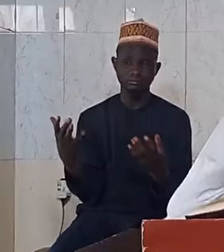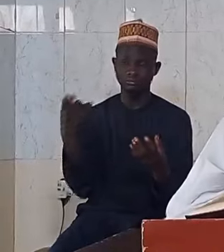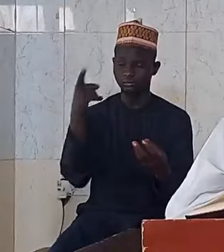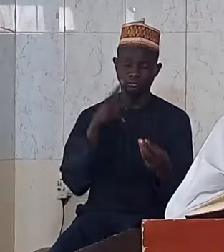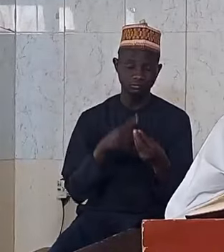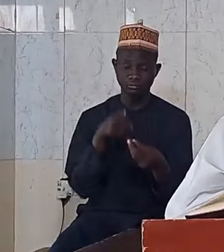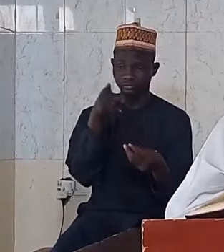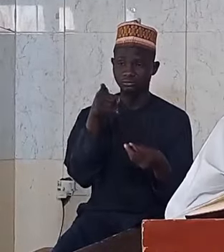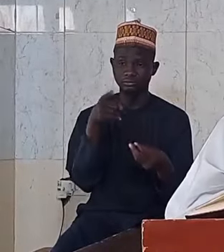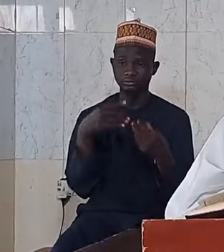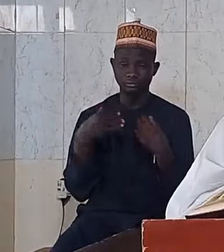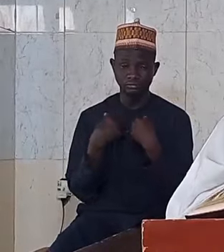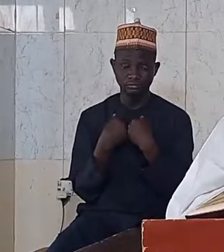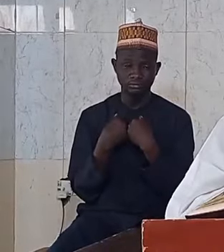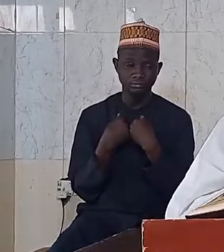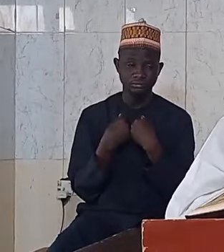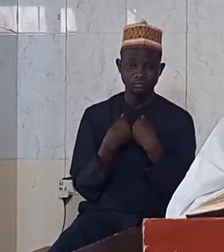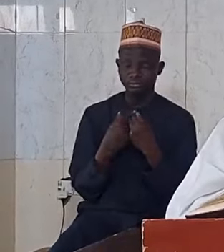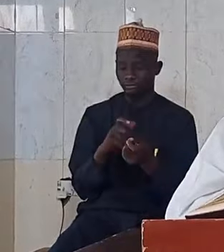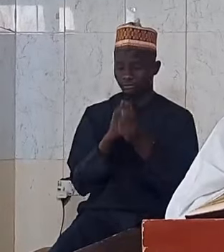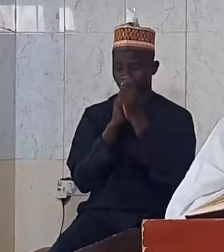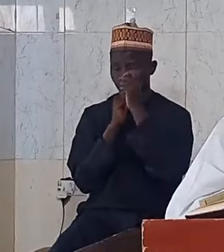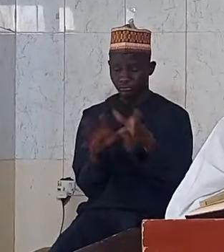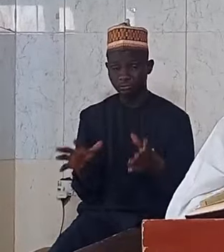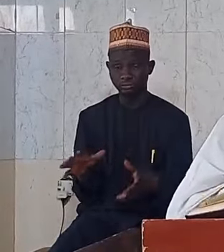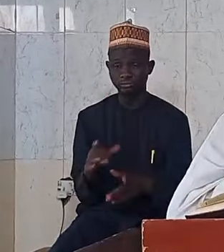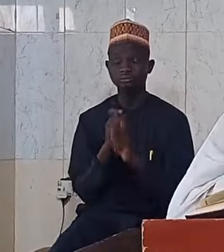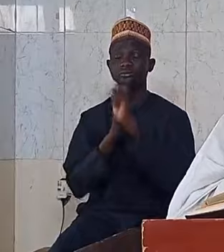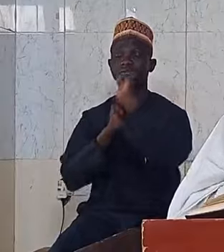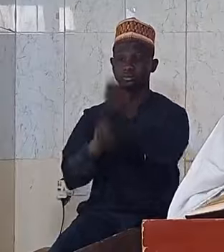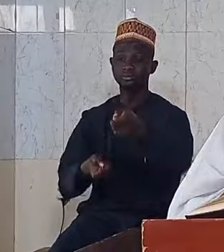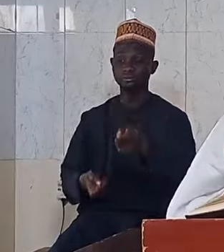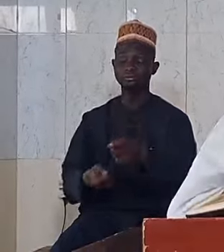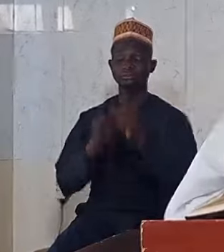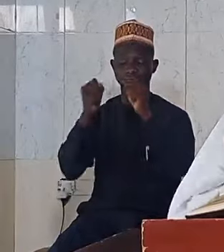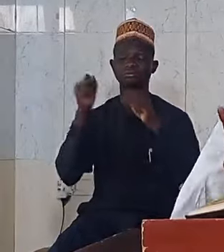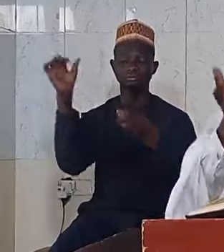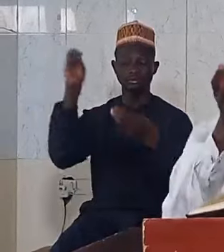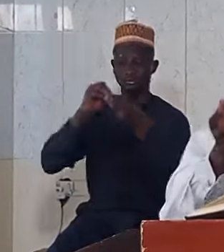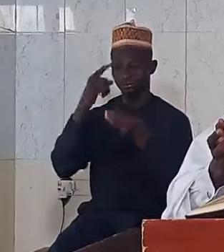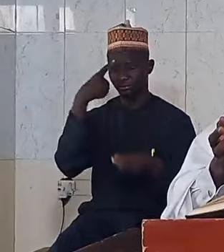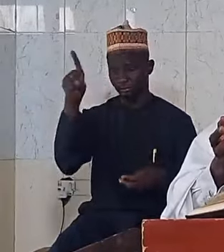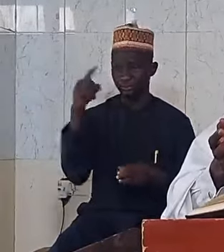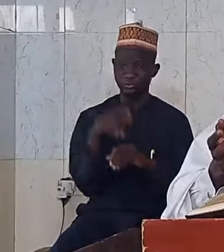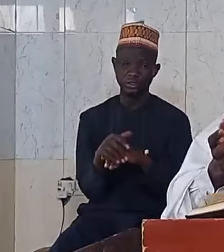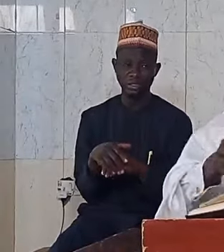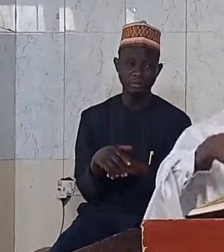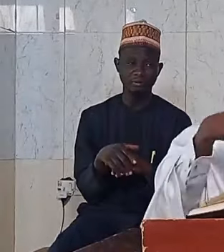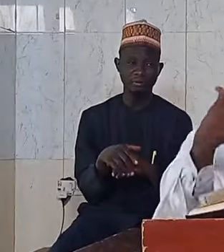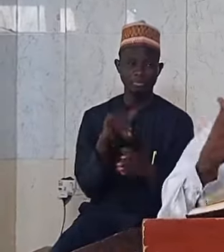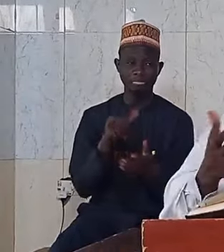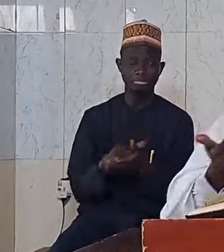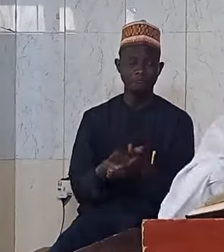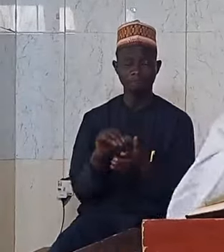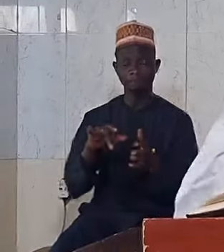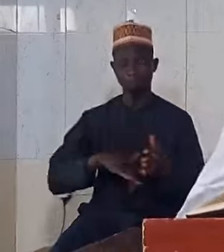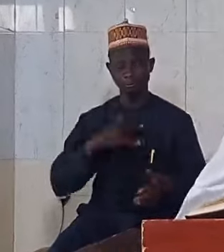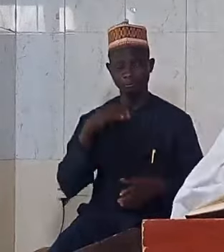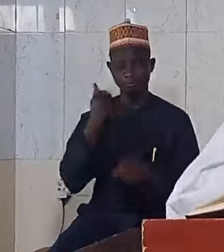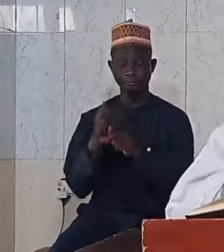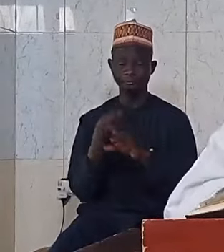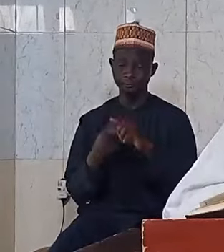kana da incentives masu ƙarfi da za su ƙarfafe ka da kake sa ran za ka samu